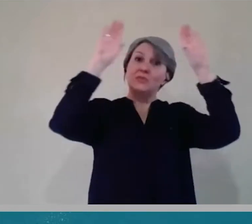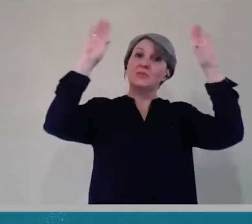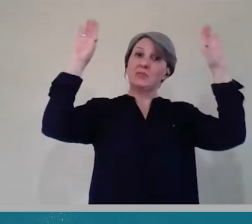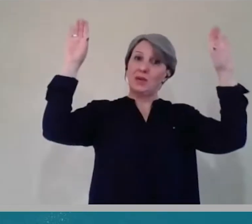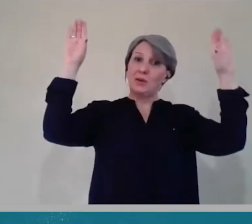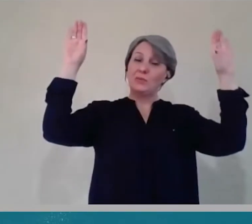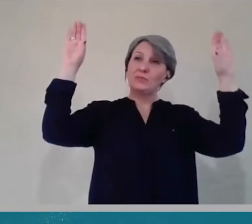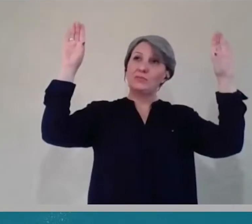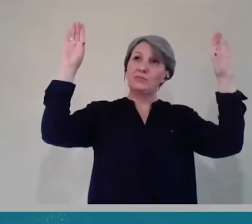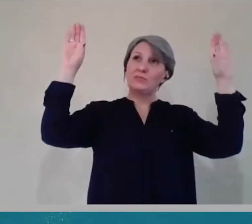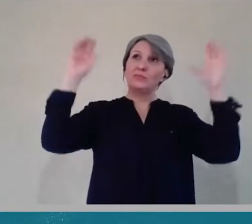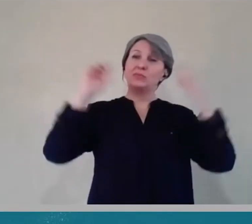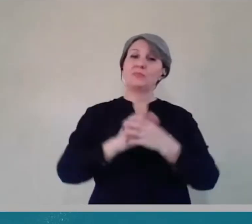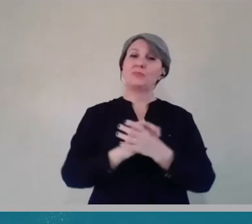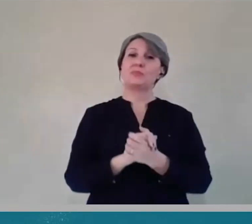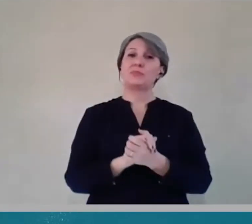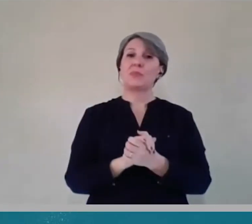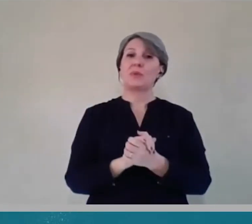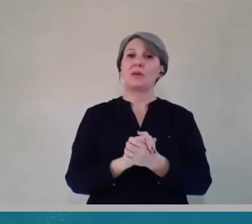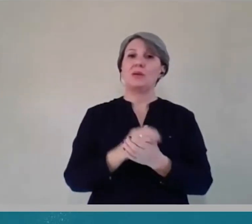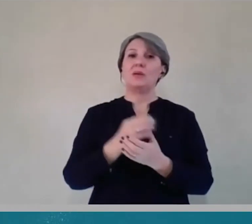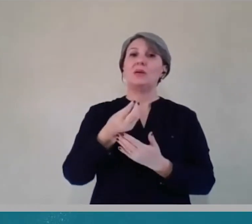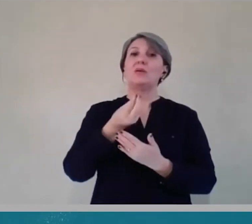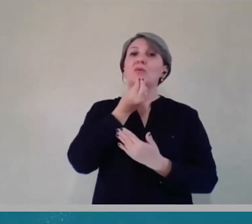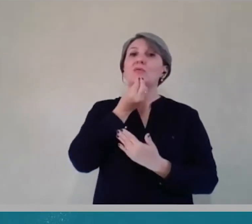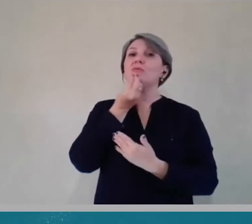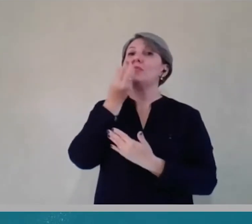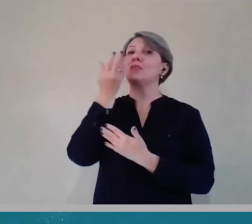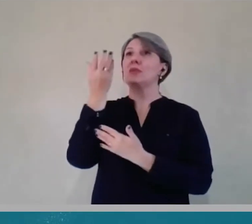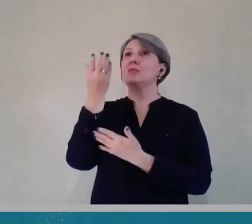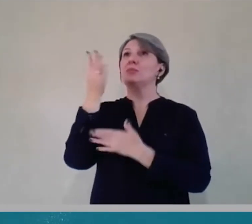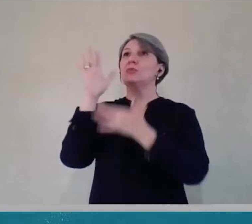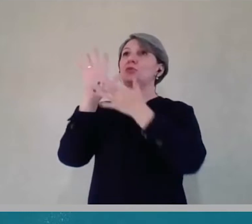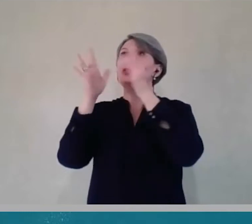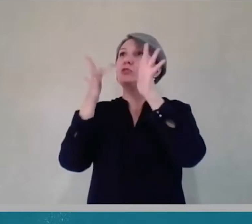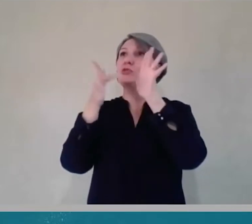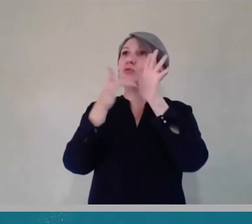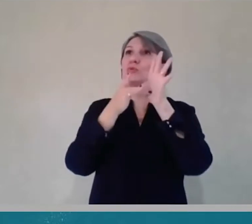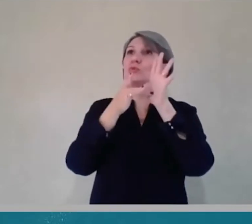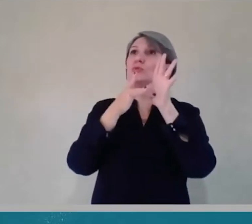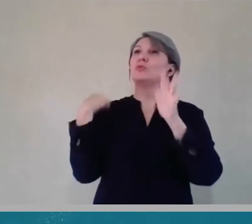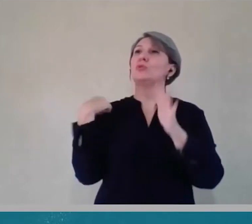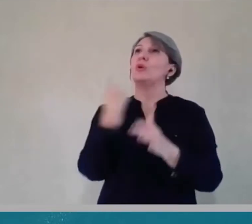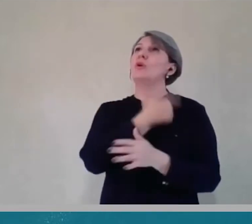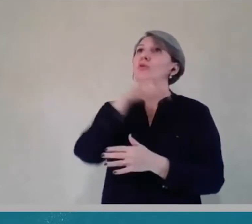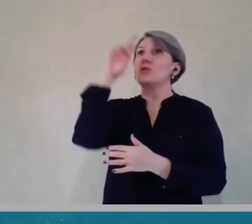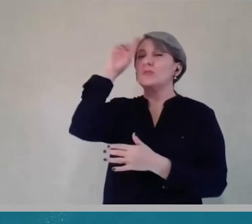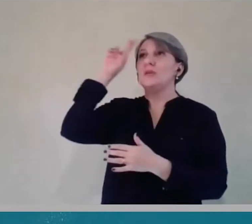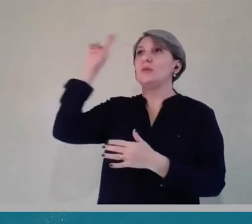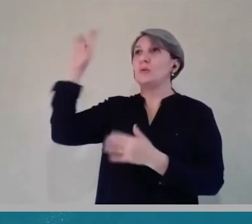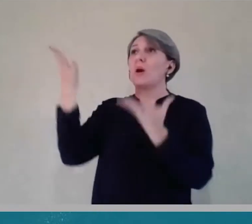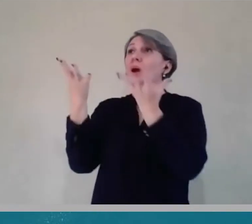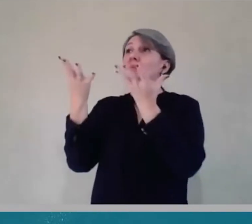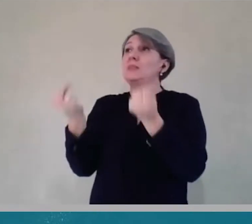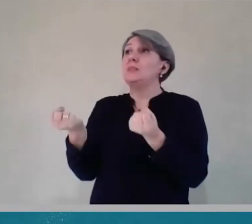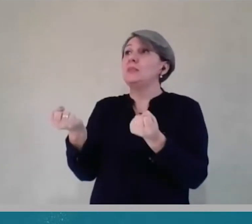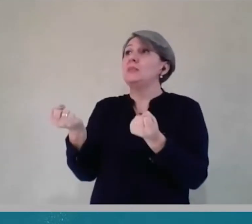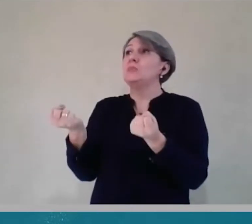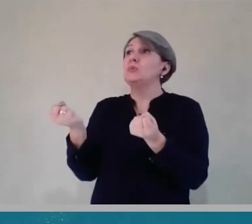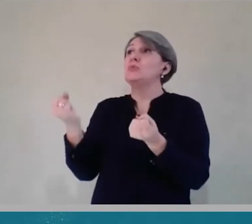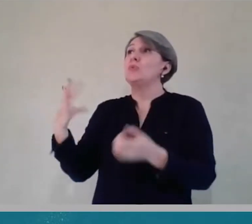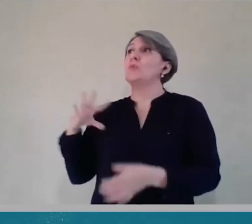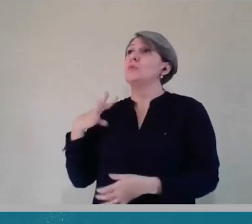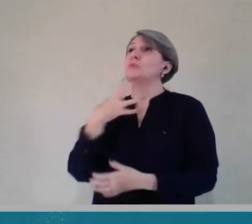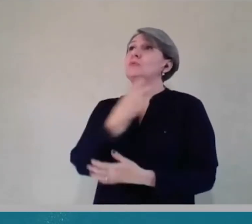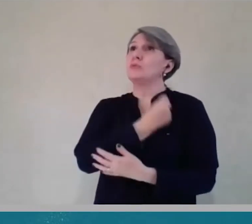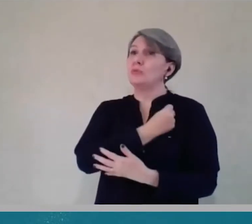nós confessamos a Jesus como nosso Senhor e nós o aceitamos como nosso Salvador. Ele